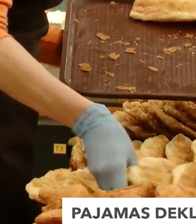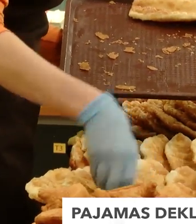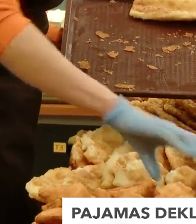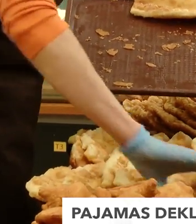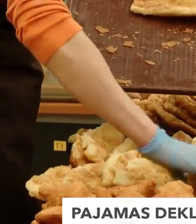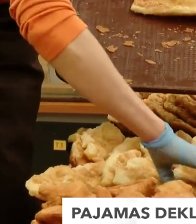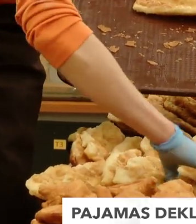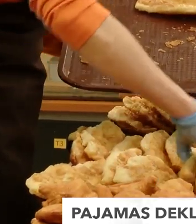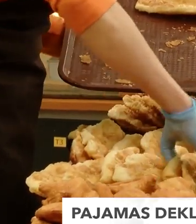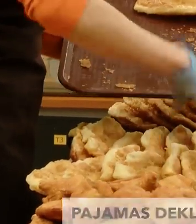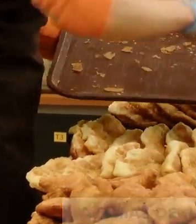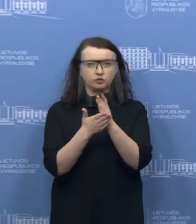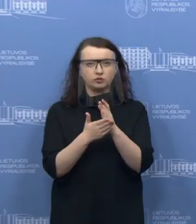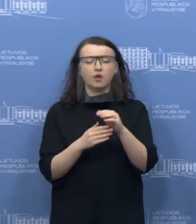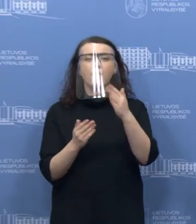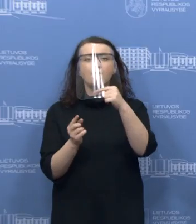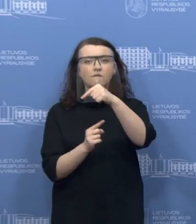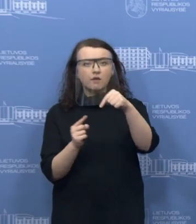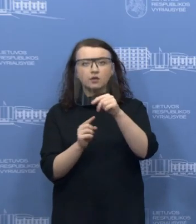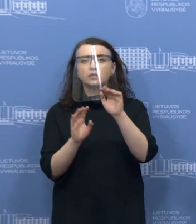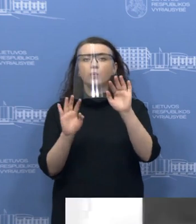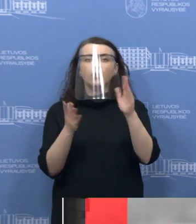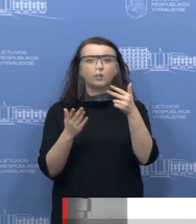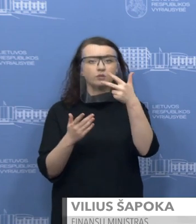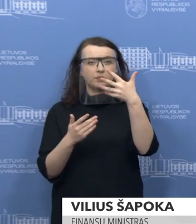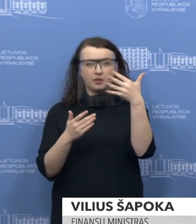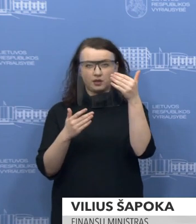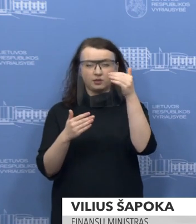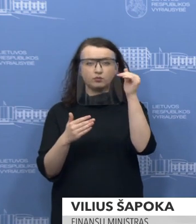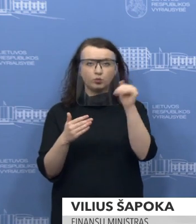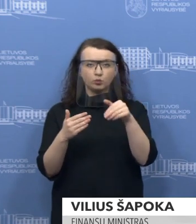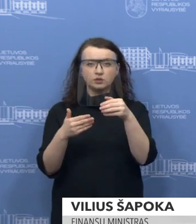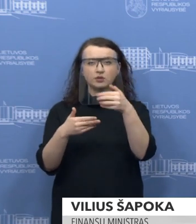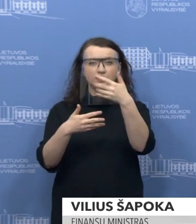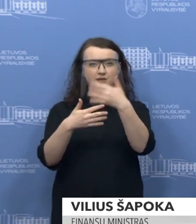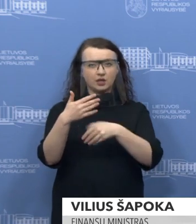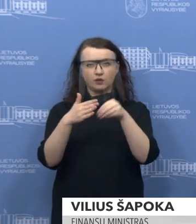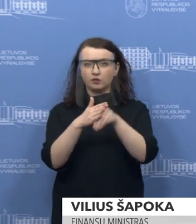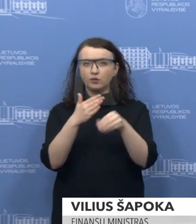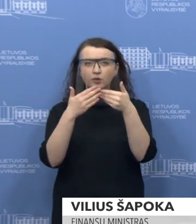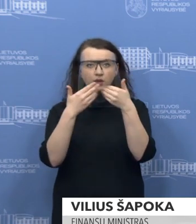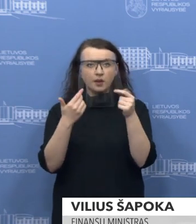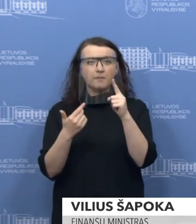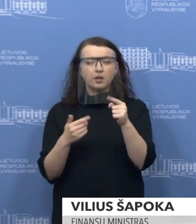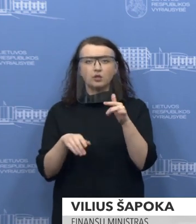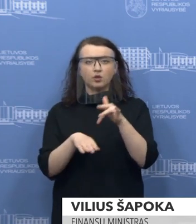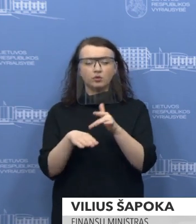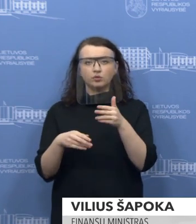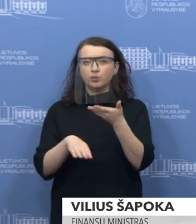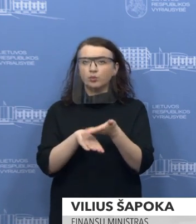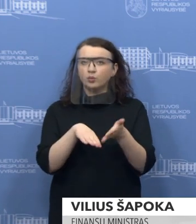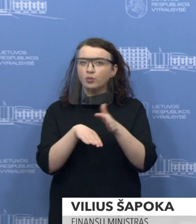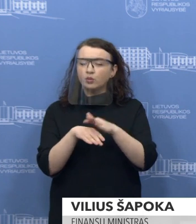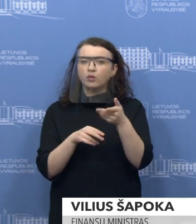iki Liepos pirmosios. Tokiems saverslams ar gyventojams, kurie neranda savas sąrašę, tačiau susiduria su sunkumais,